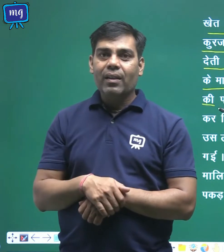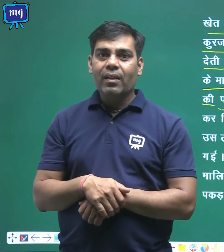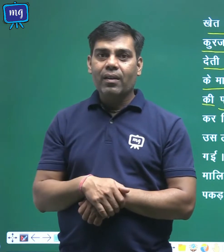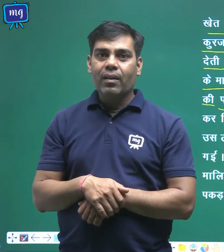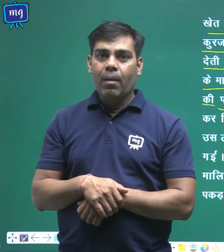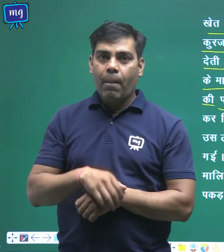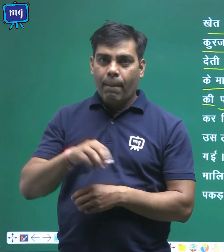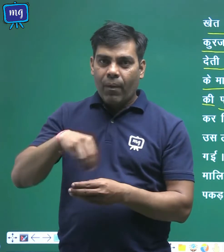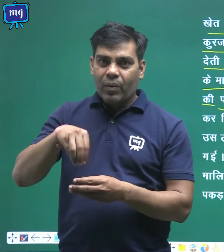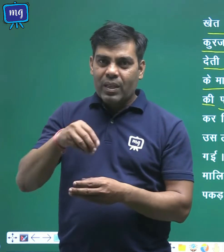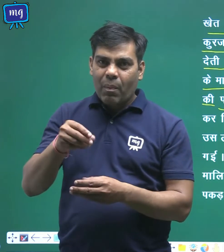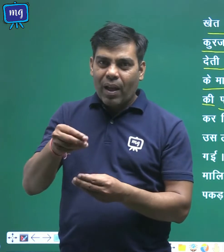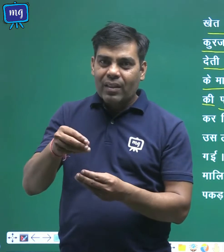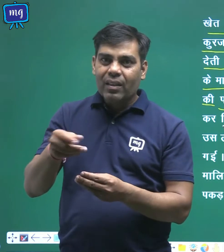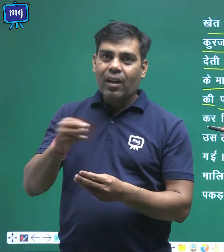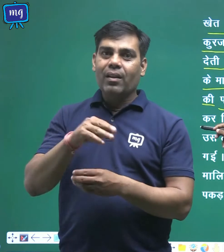पात का